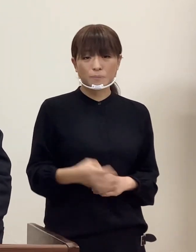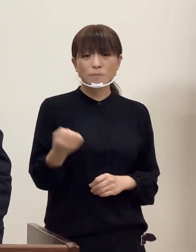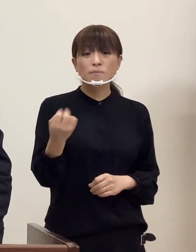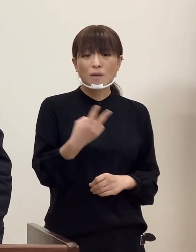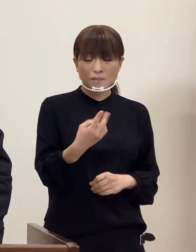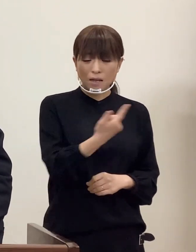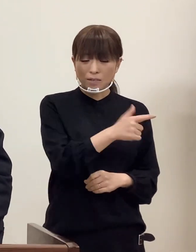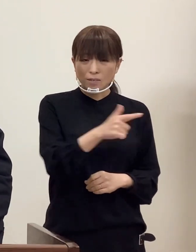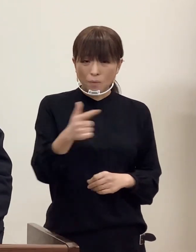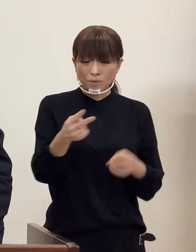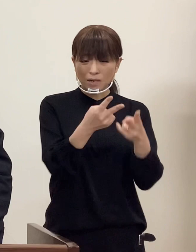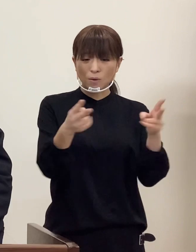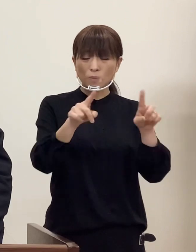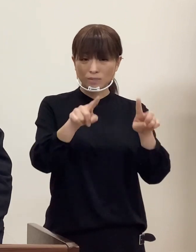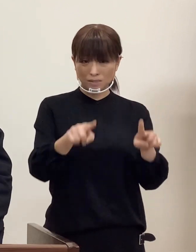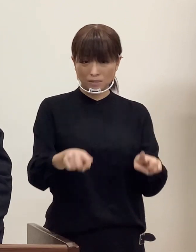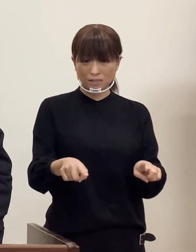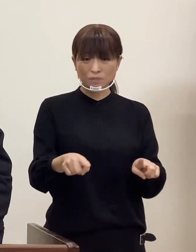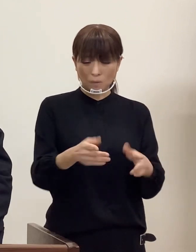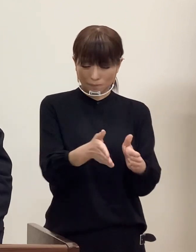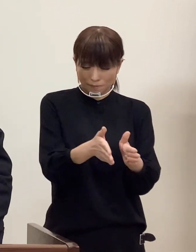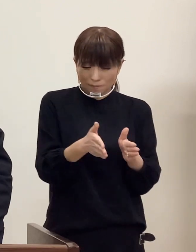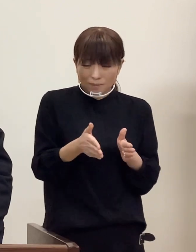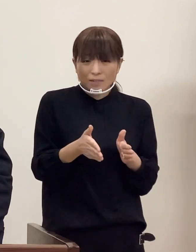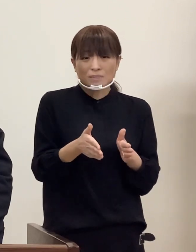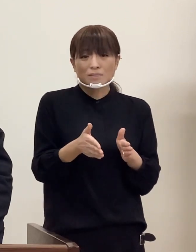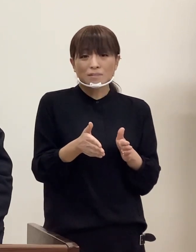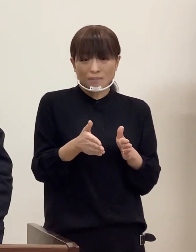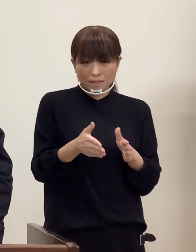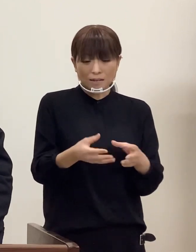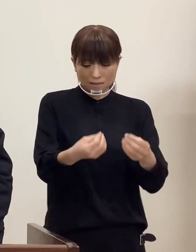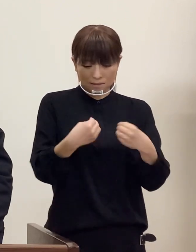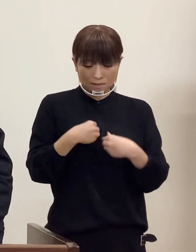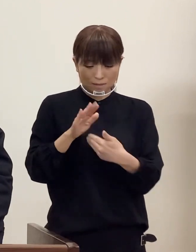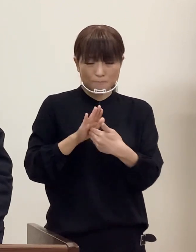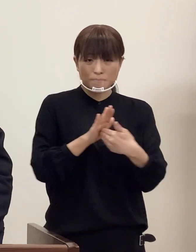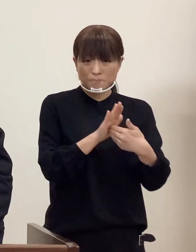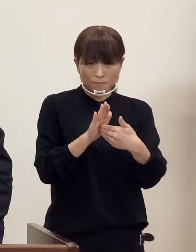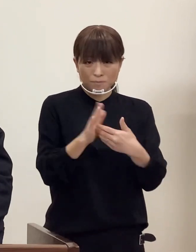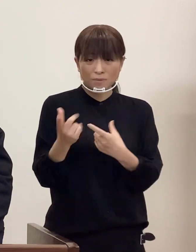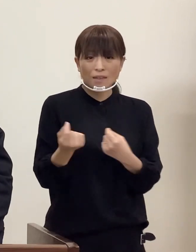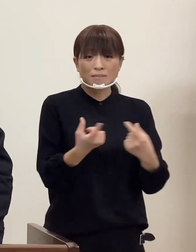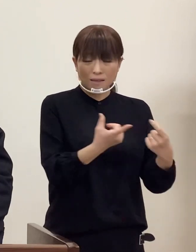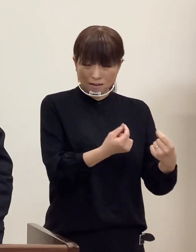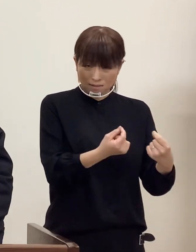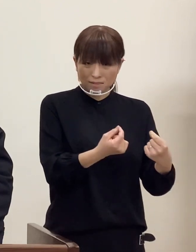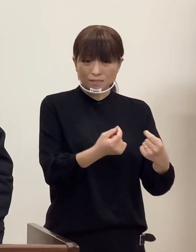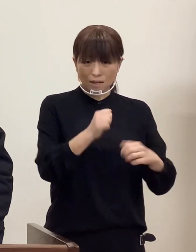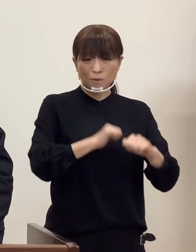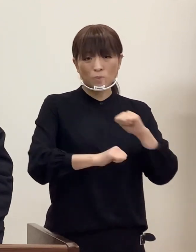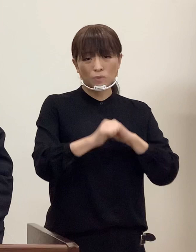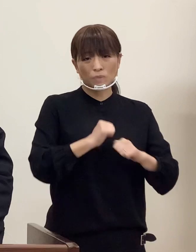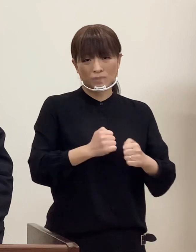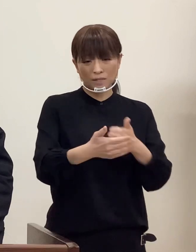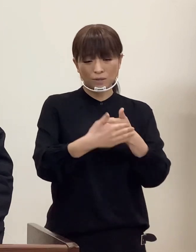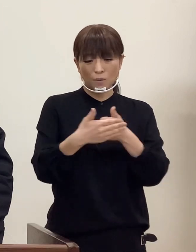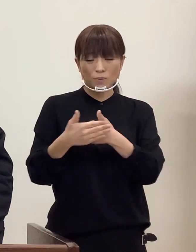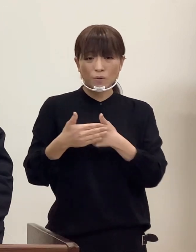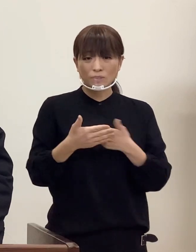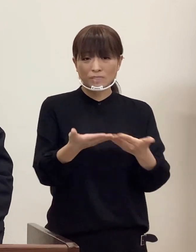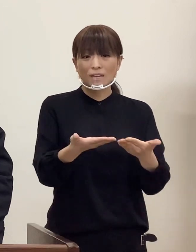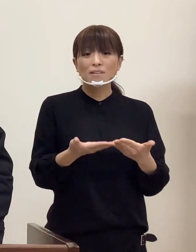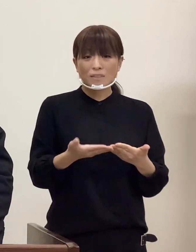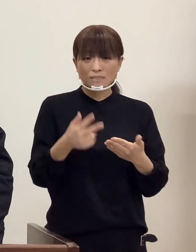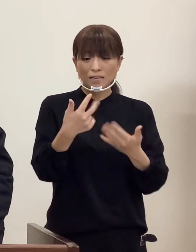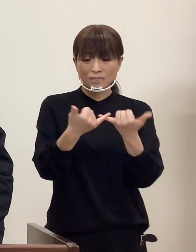、さまざまな行事等で自粛され、感染予防の徹底など、利他的な行動にご協力いただい